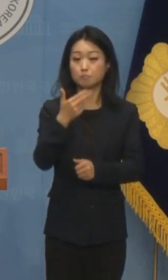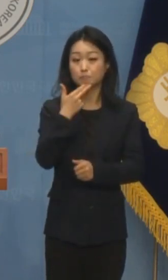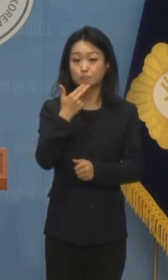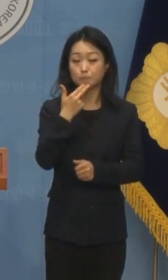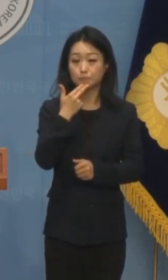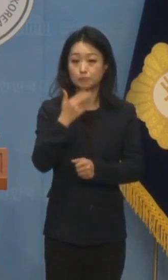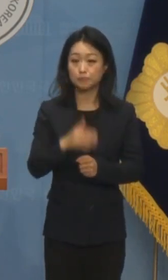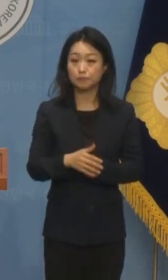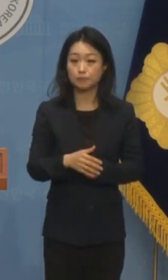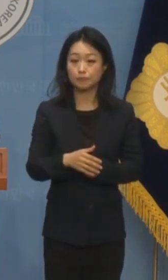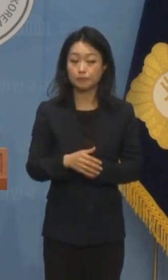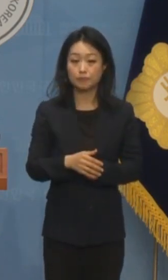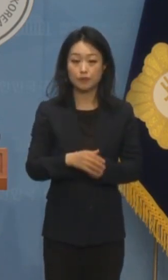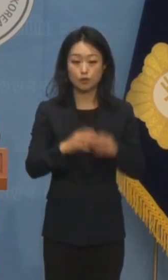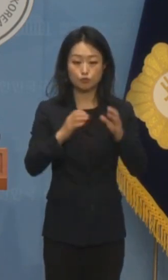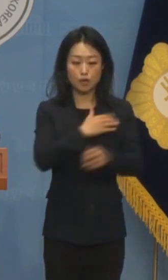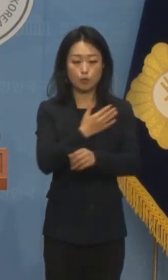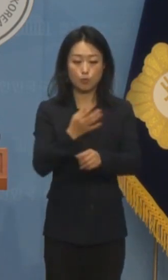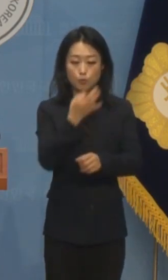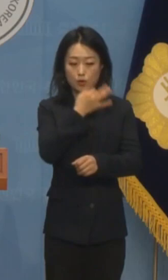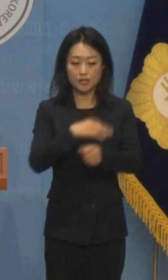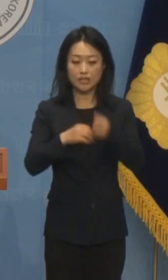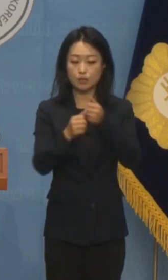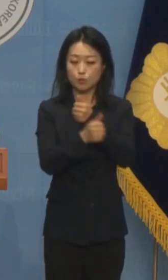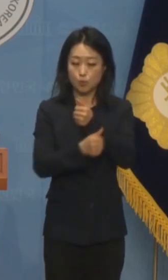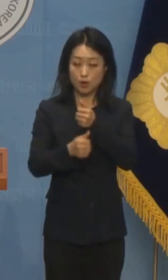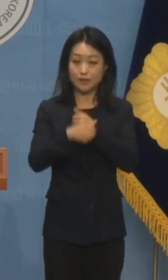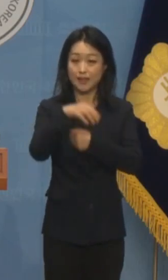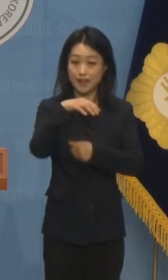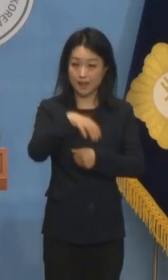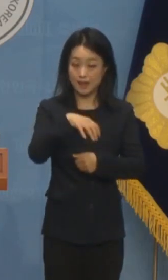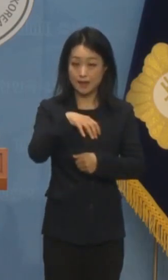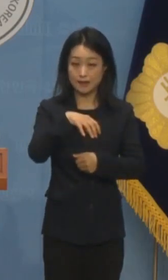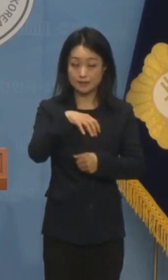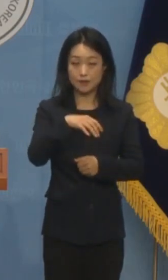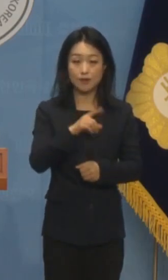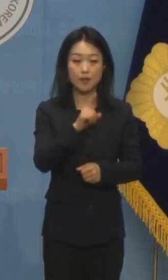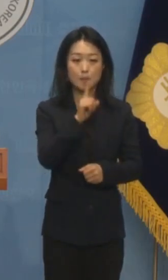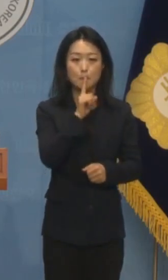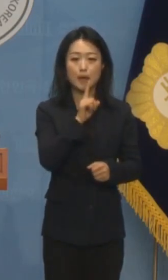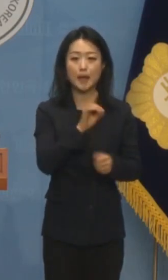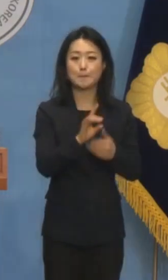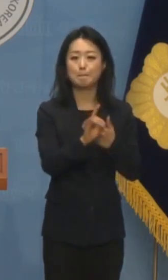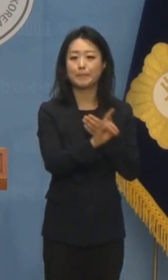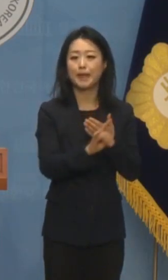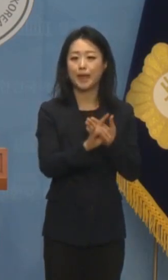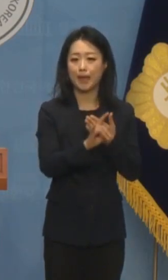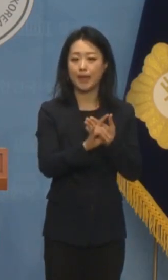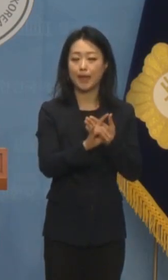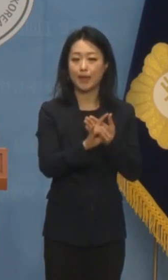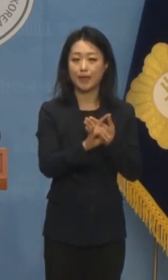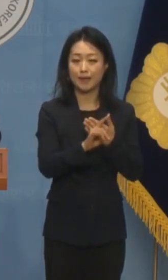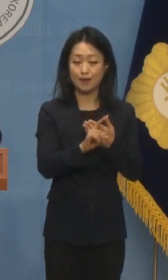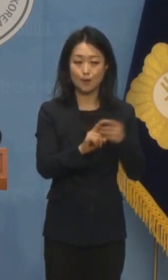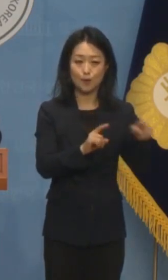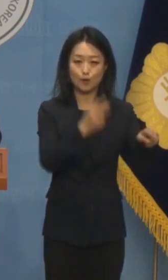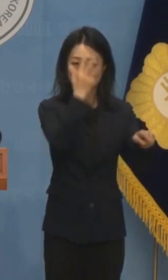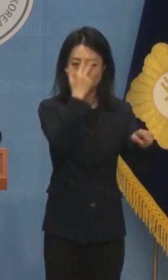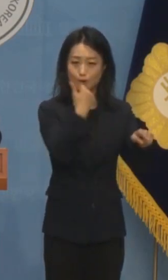권위를 내세워 핑계거리를 만들어 준 김건희 여사를 제대로 조사할 리 만무합니다